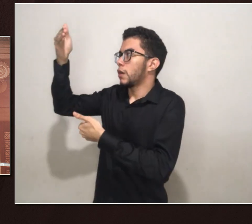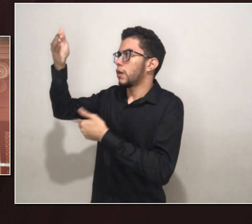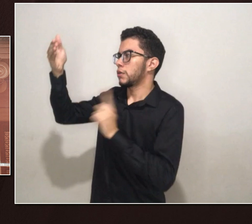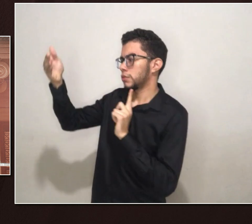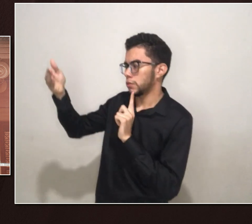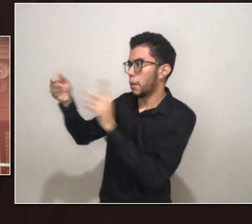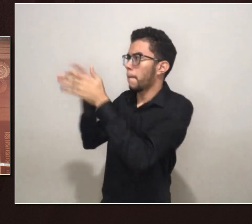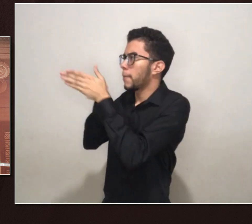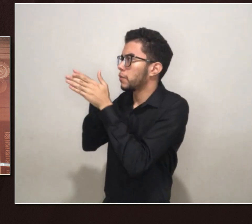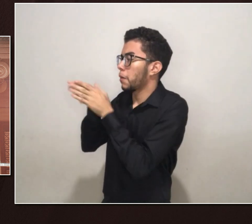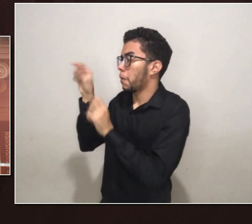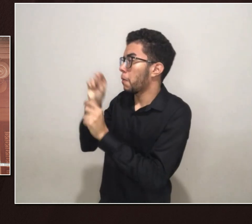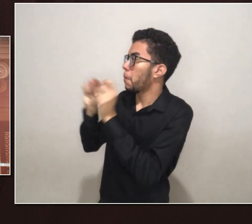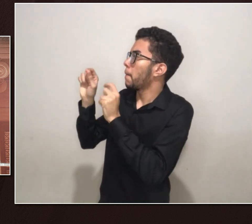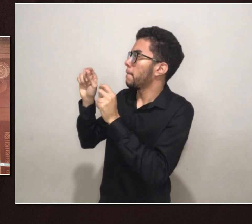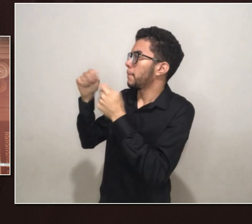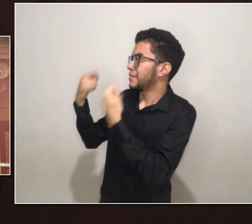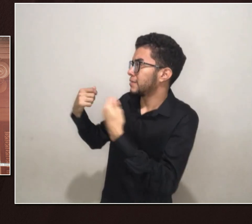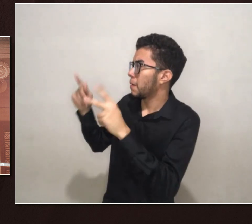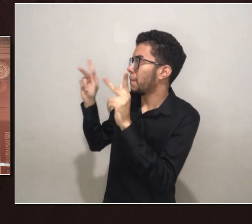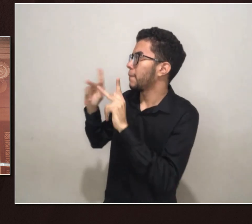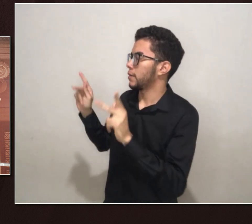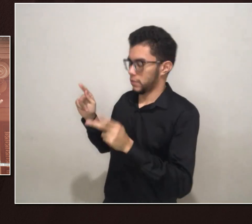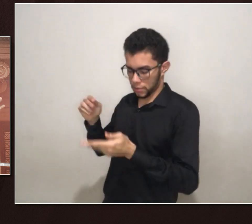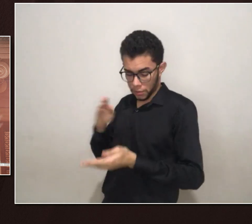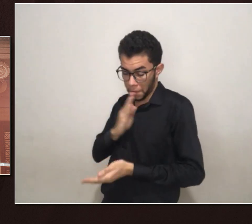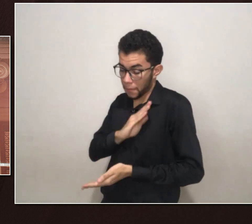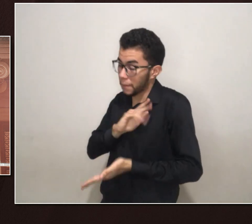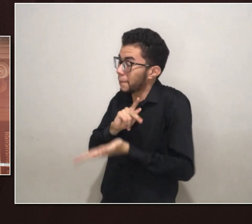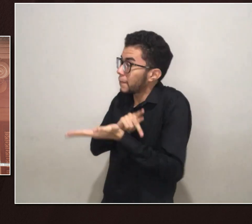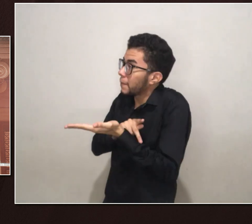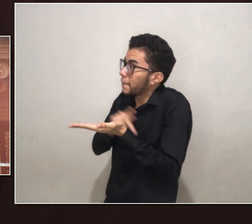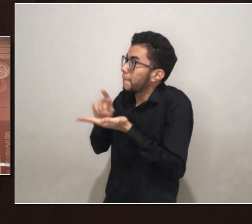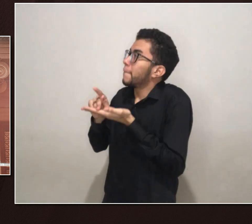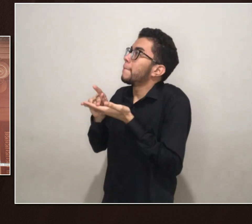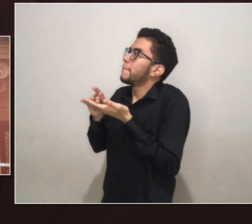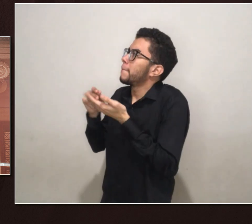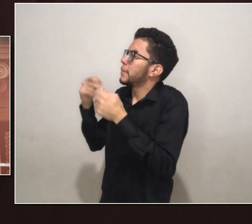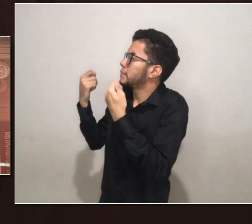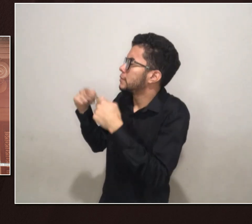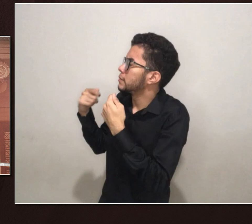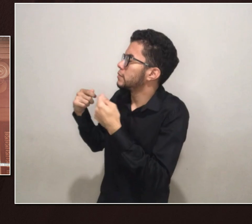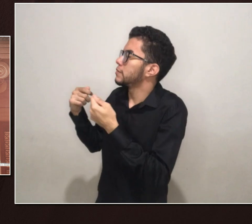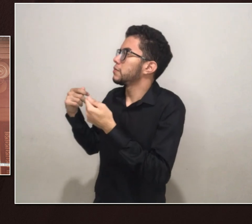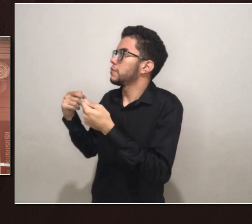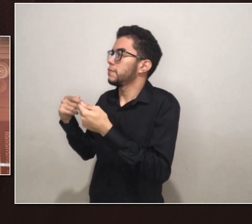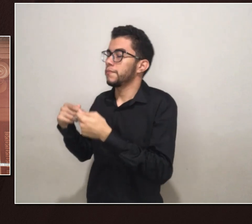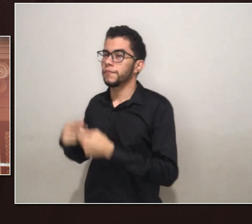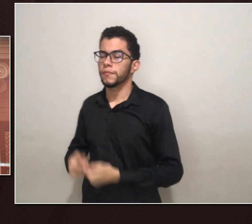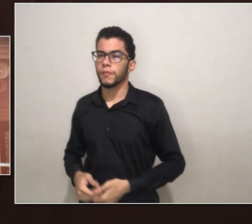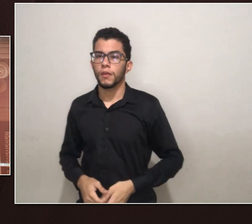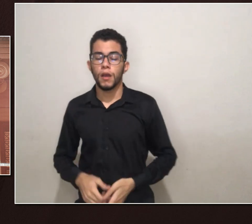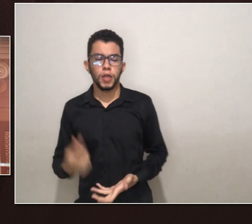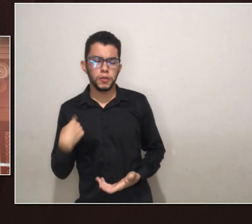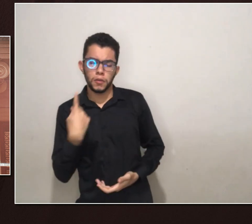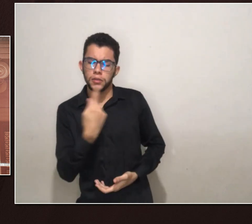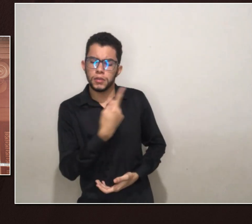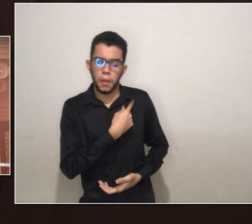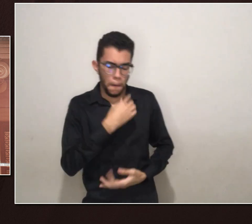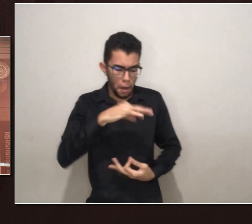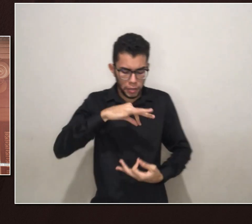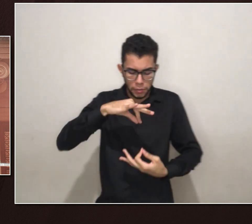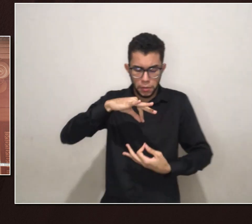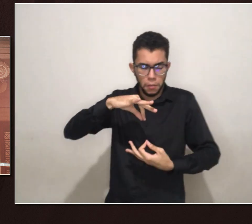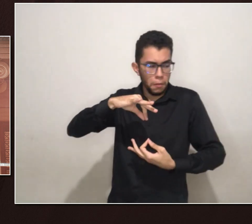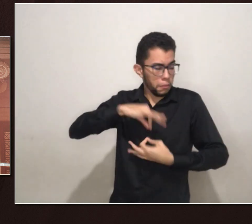fé sem hipocrisia, nós não precisamos fingir, não precisamos aparentar espiritual para os irmãos, eu não preciso me